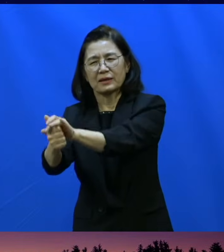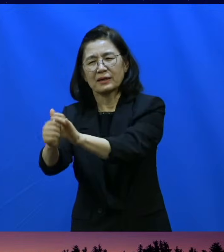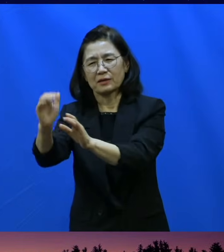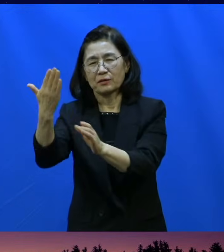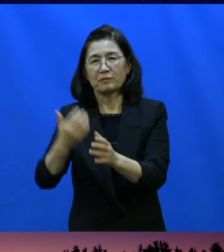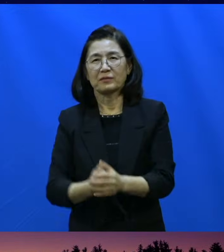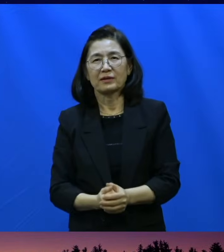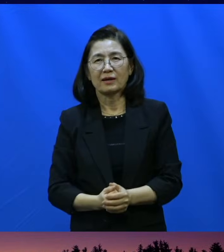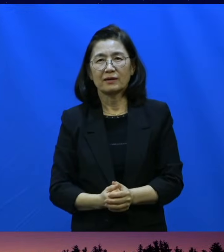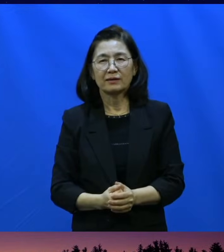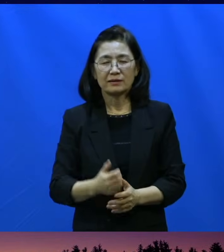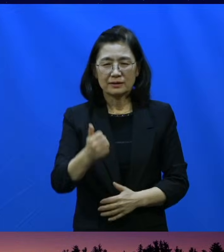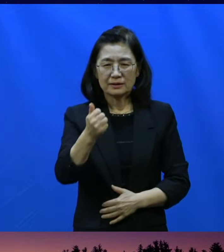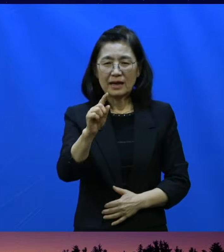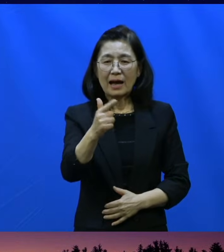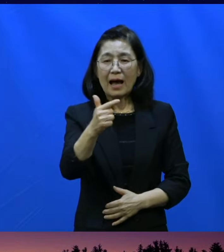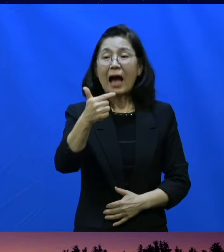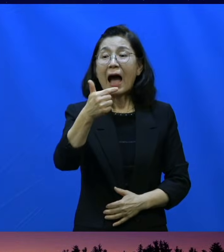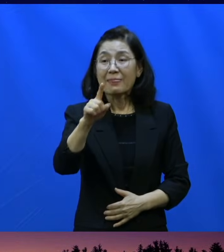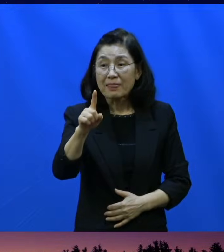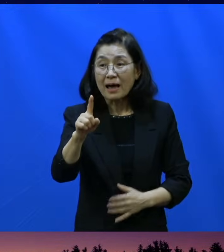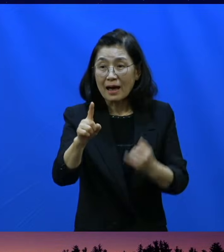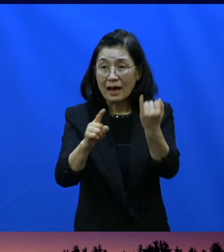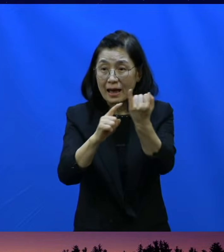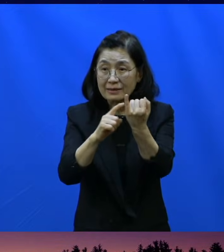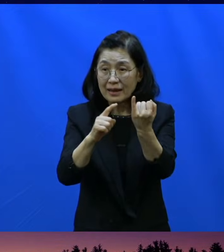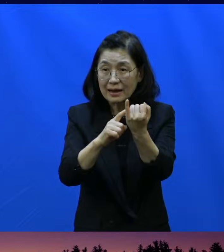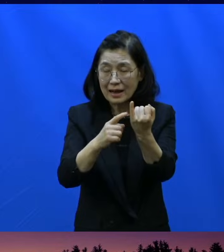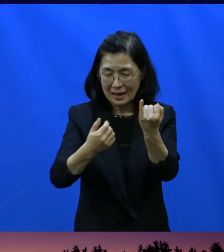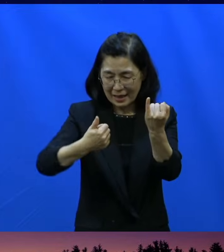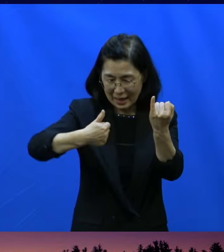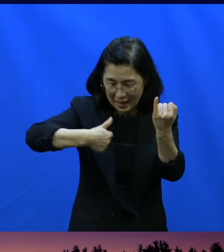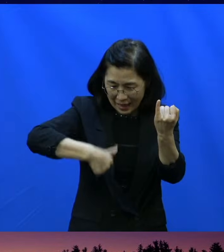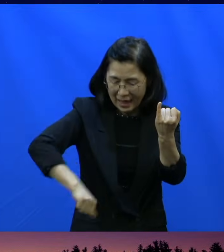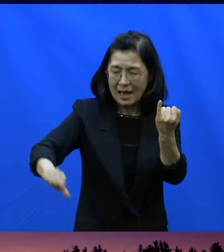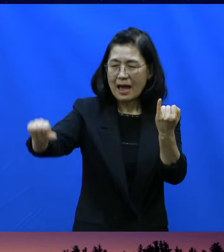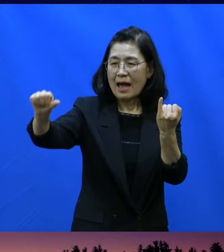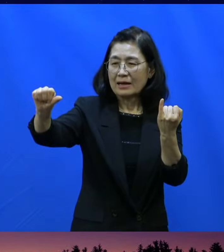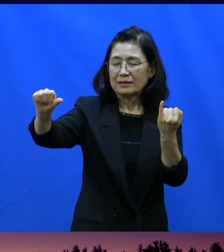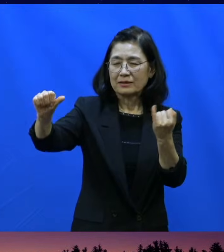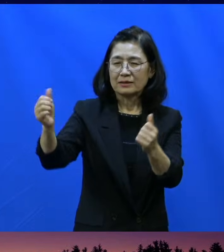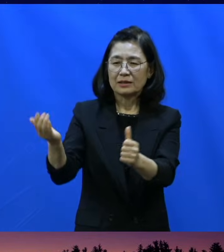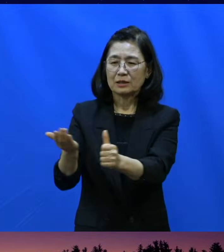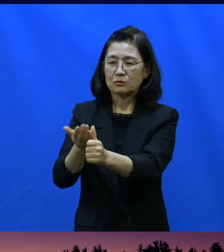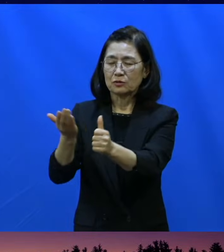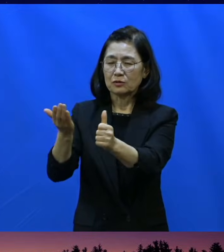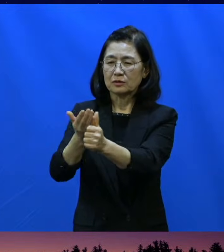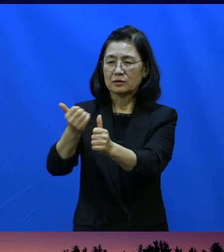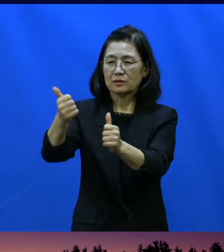사무엘을 어린 아이지만 자기의 품에서 놓아버려요. 그렇죠?